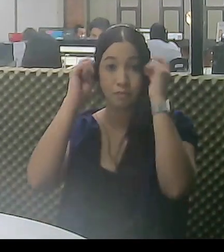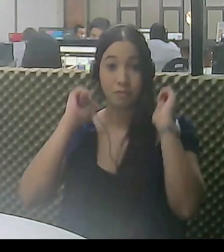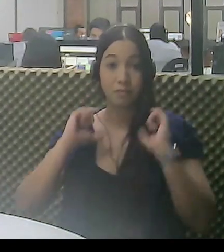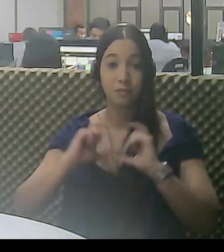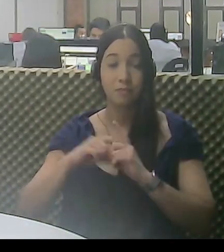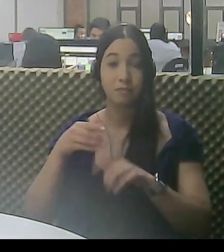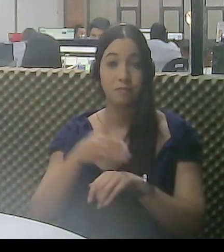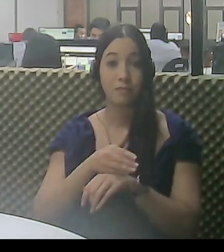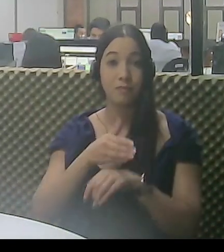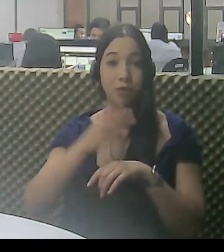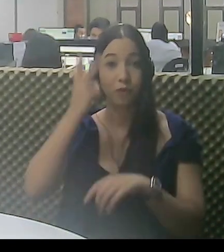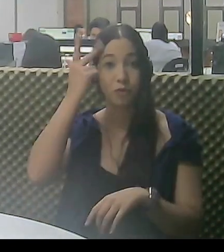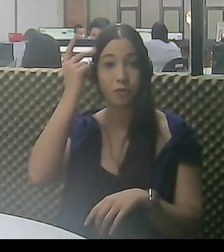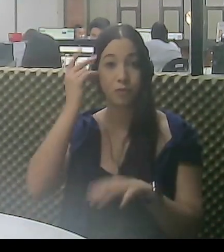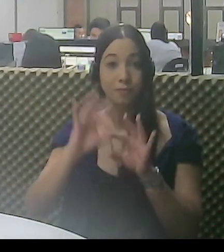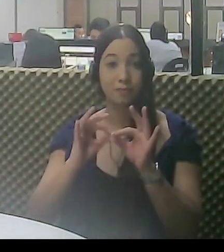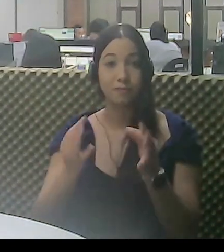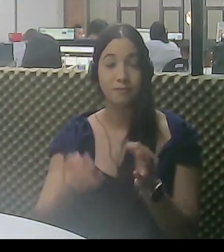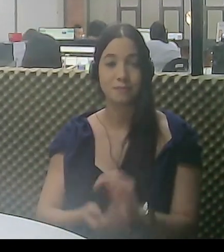de participação.